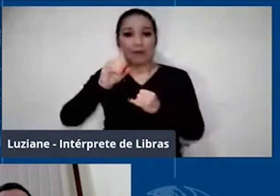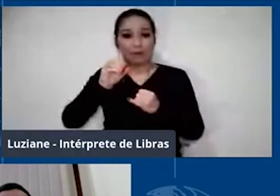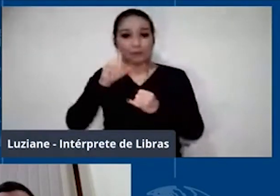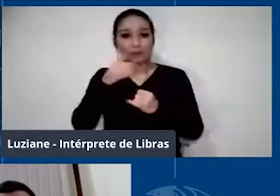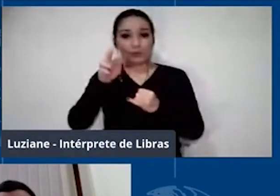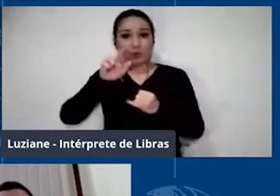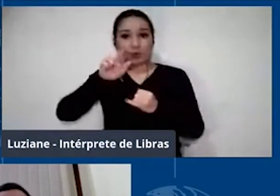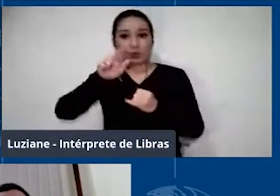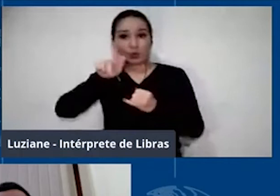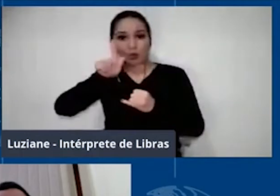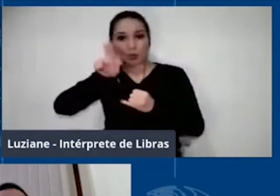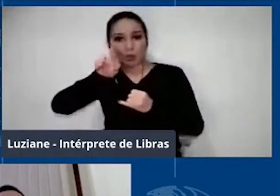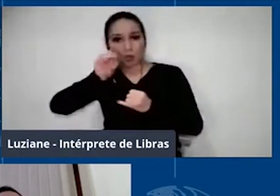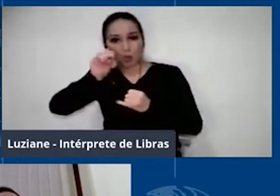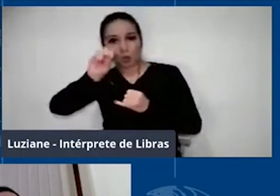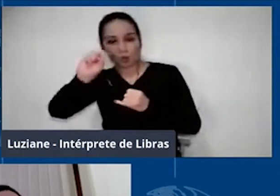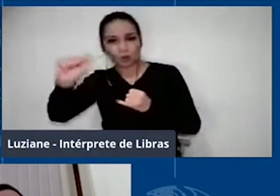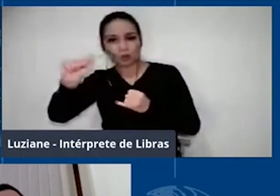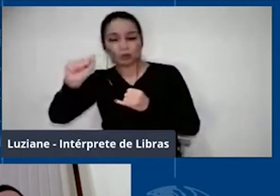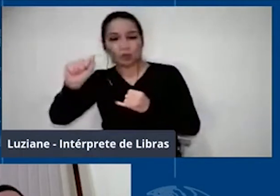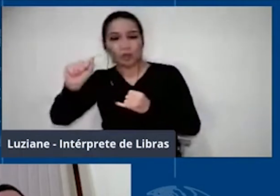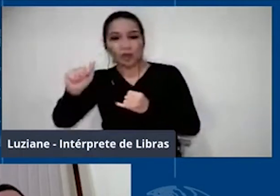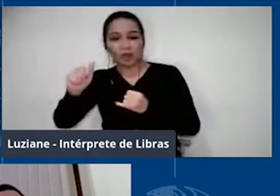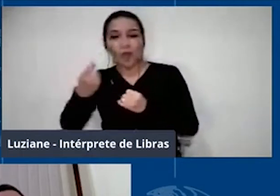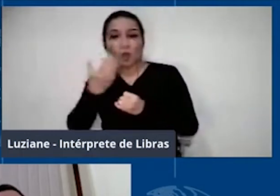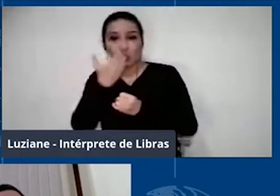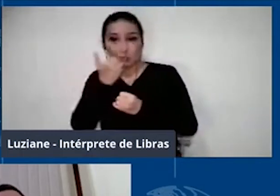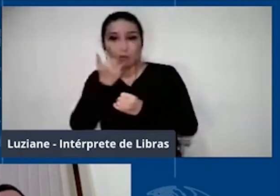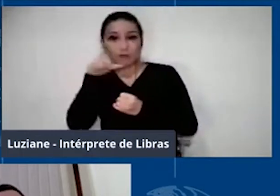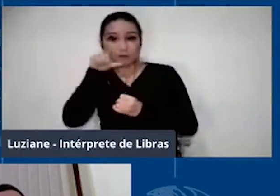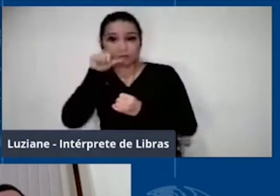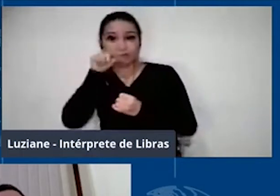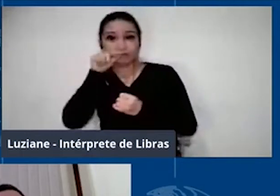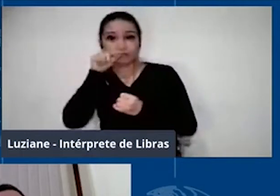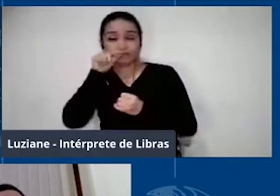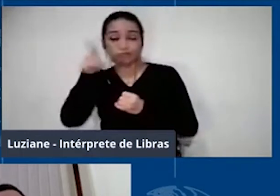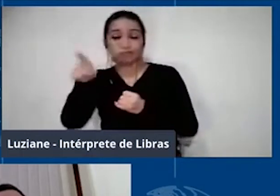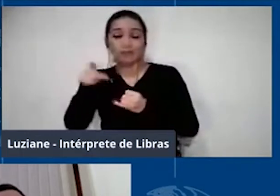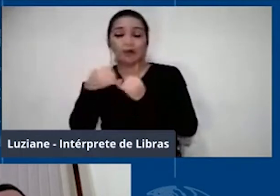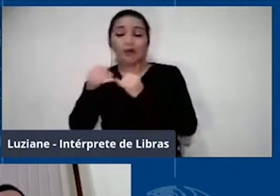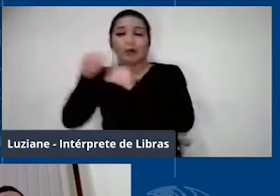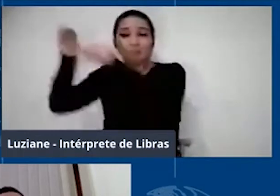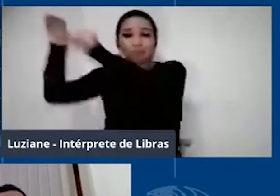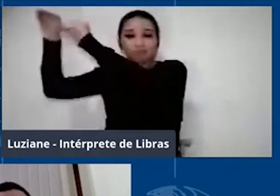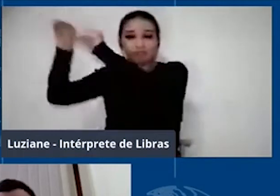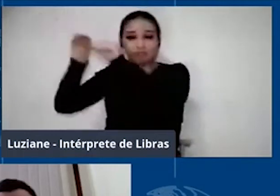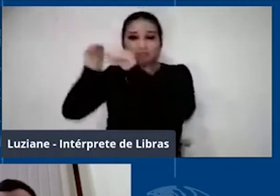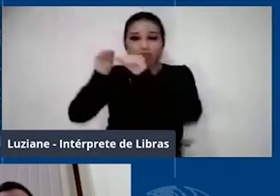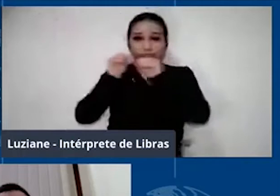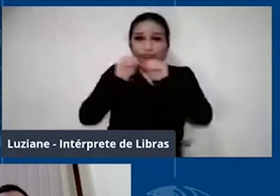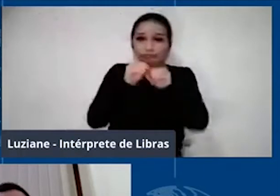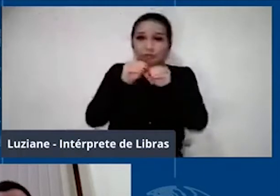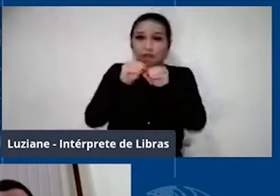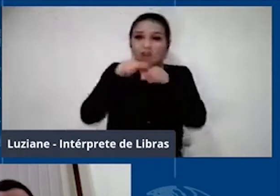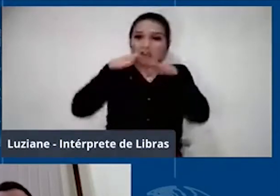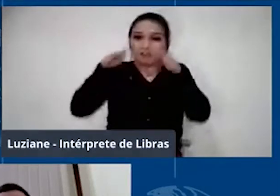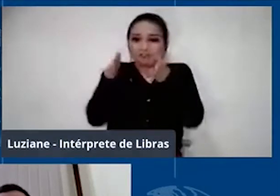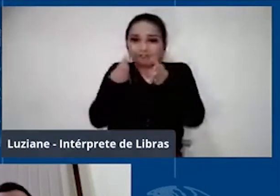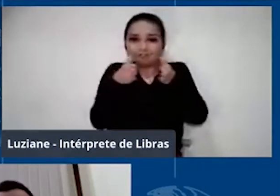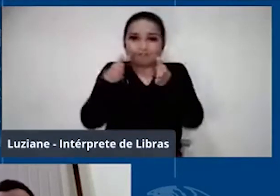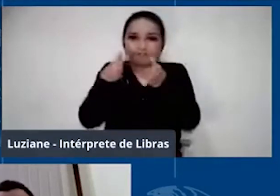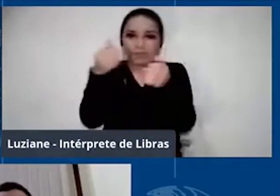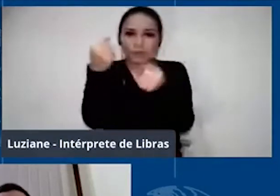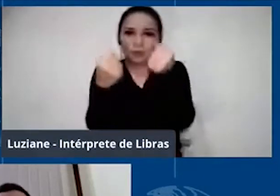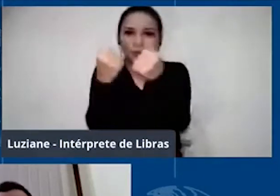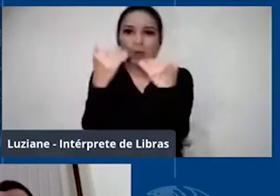do Mato Grosso, para abastecer os aviários de Santa Catarina, por estrada. Então, o